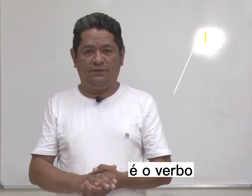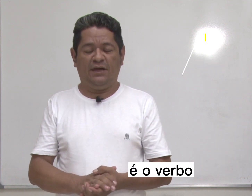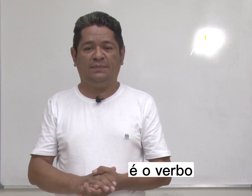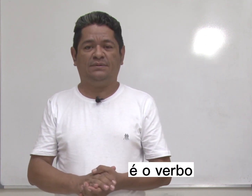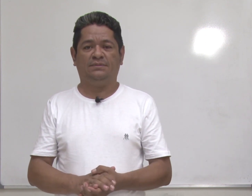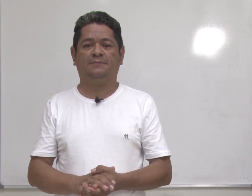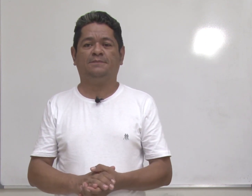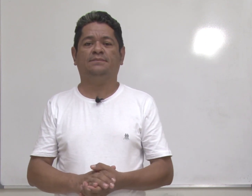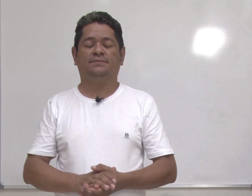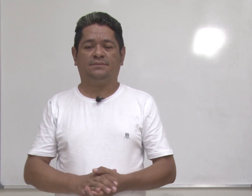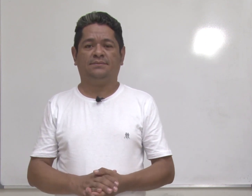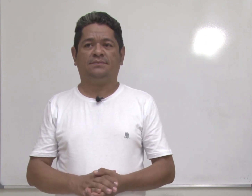verbo.